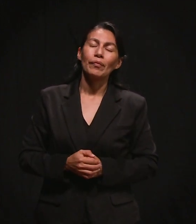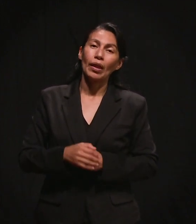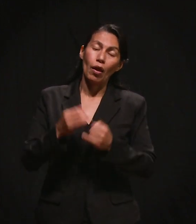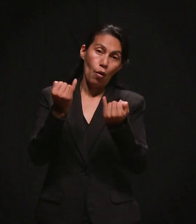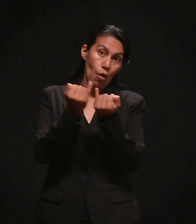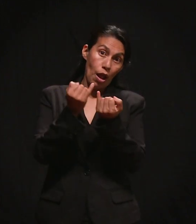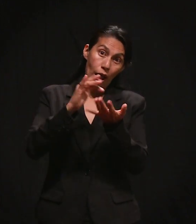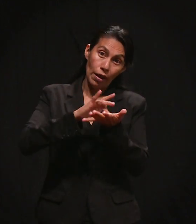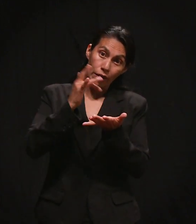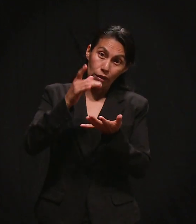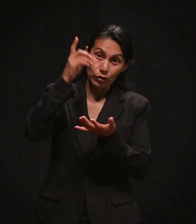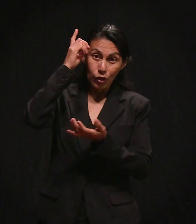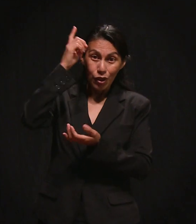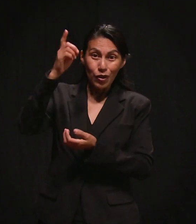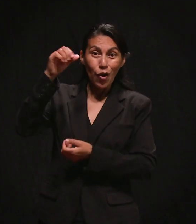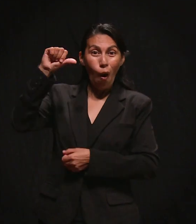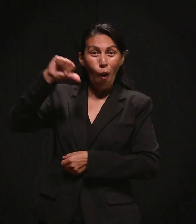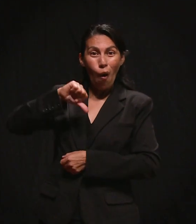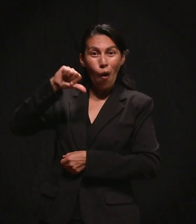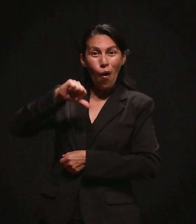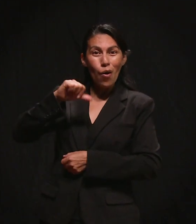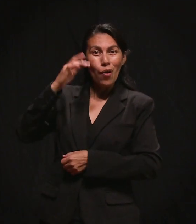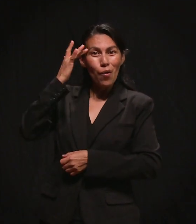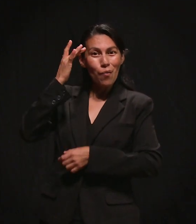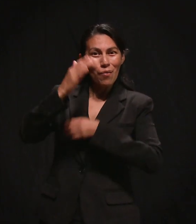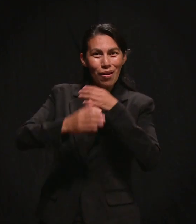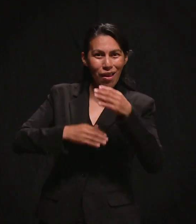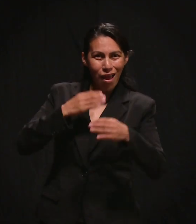porque este día me concedió un año más de vida.